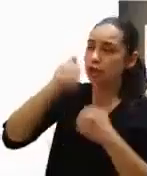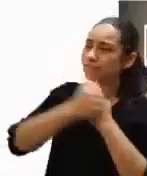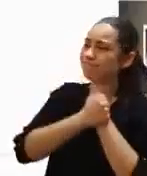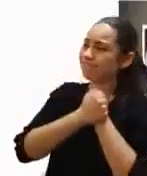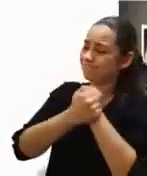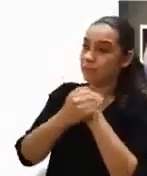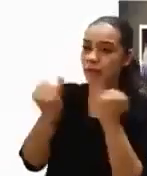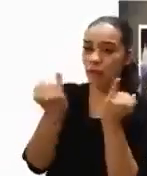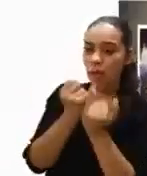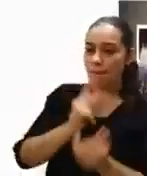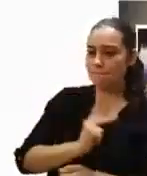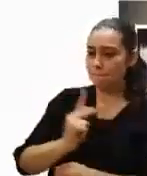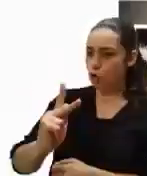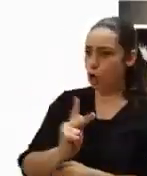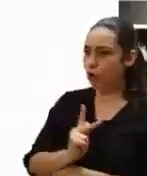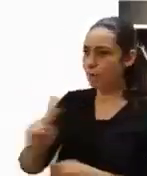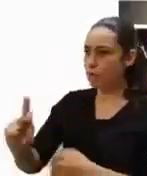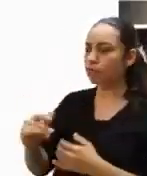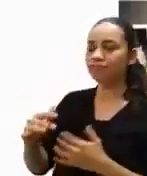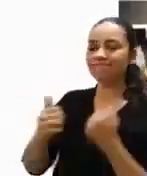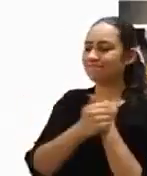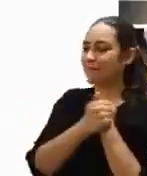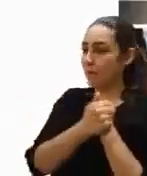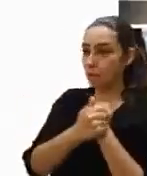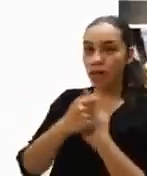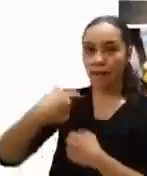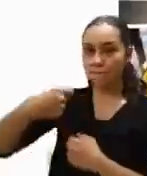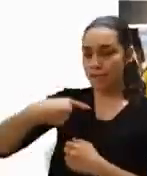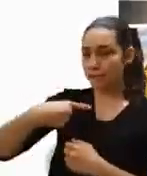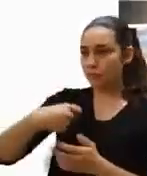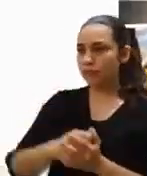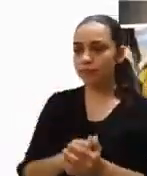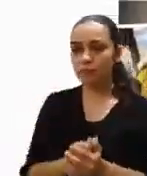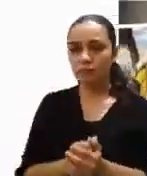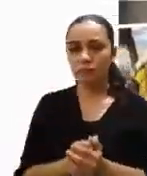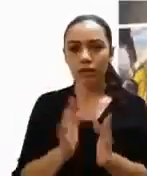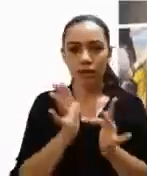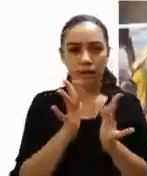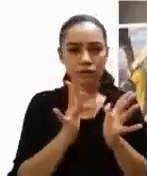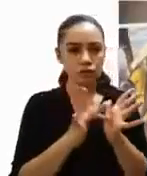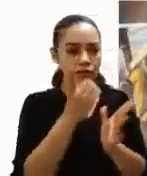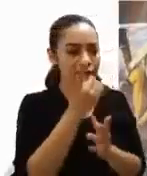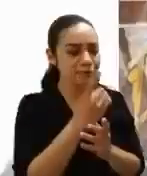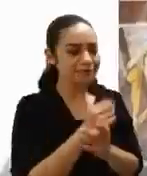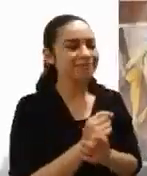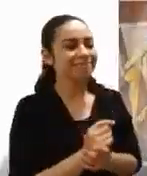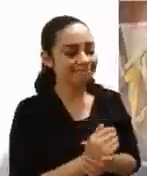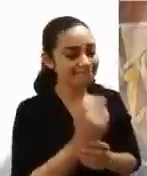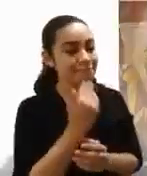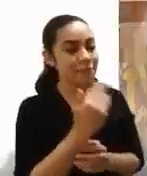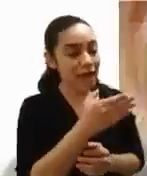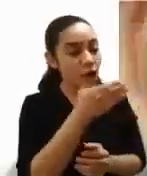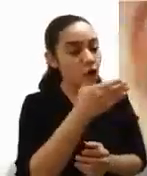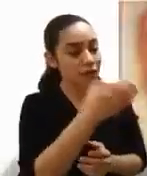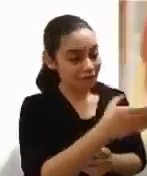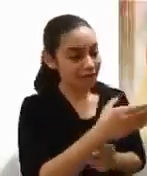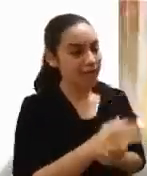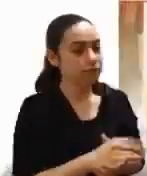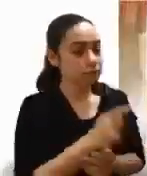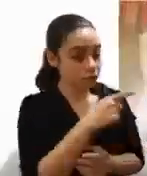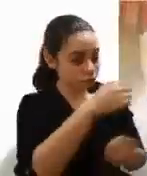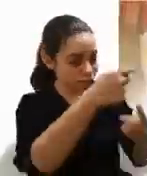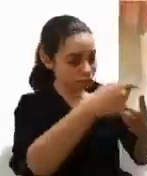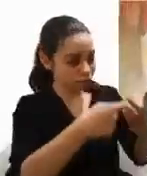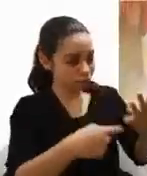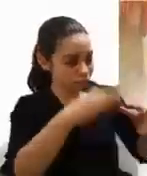dijo: Has contestado bien, si haces eso vivirás. El doctor de la ley, para justificarse, le